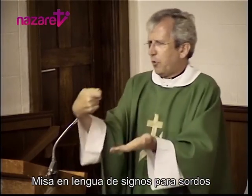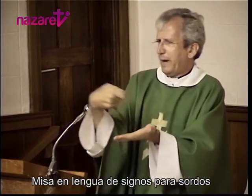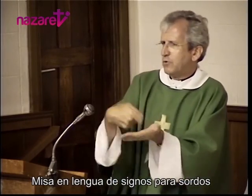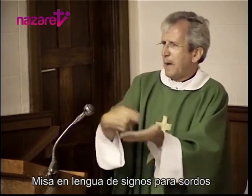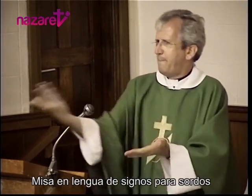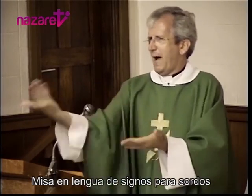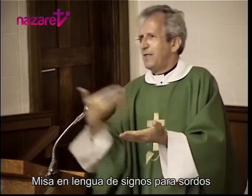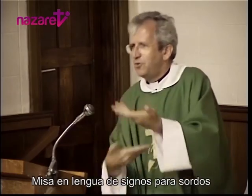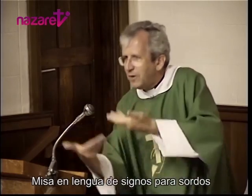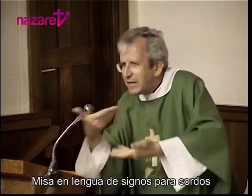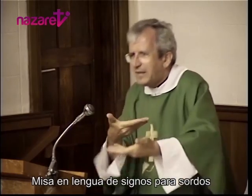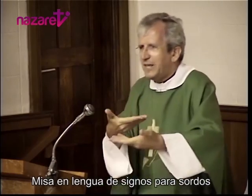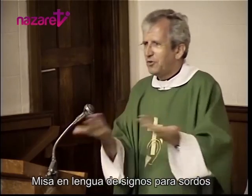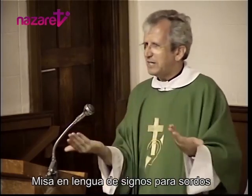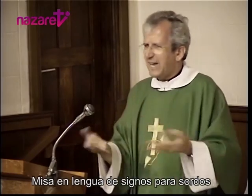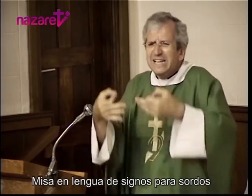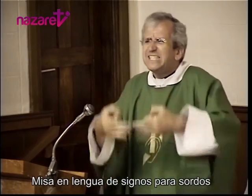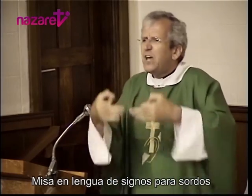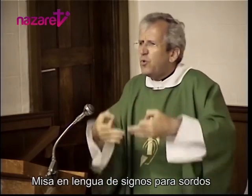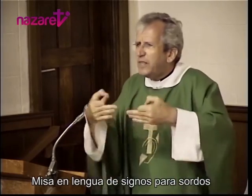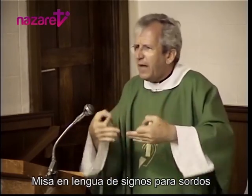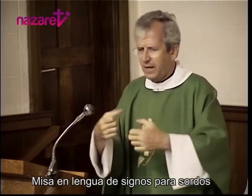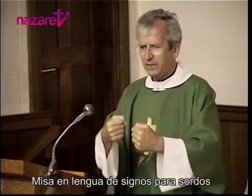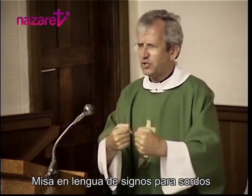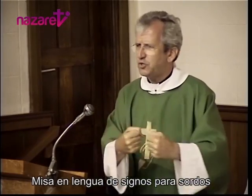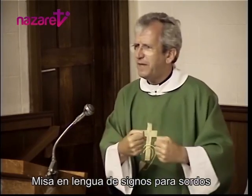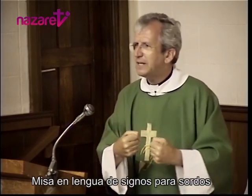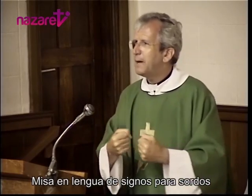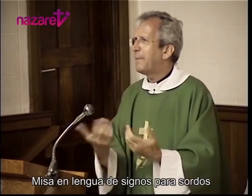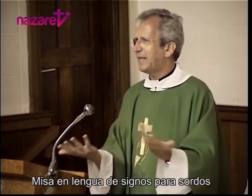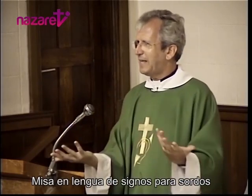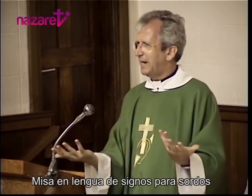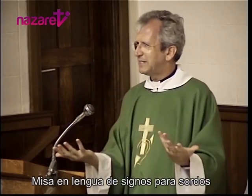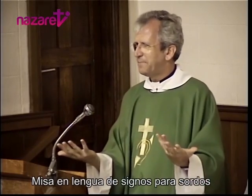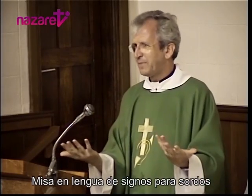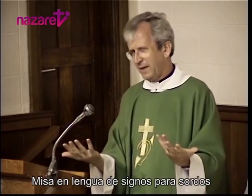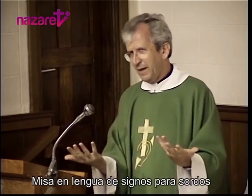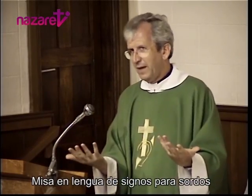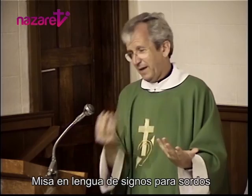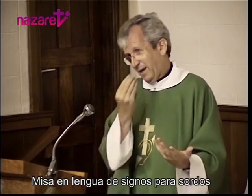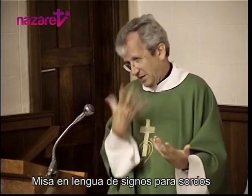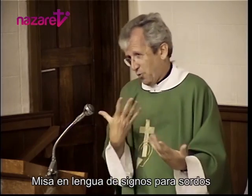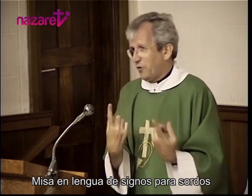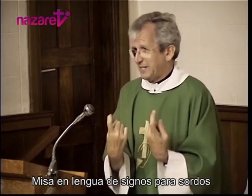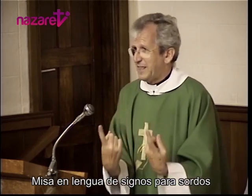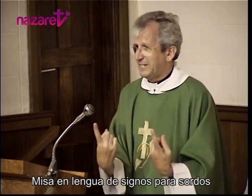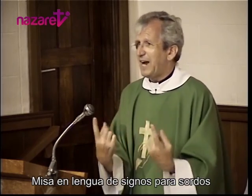recuperemos pagando y teniendo esa seguridad de esos bienes materiales. Es bueno y es necesario,